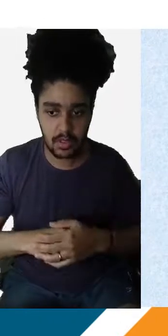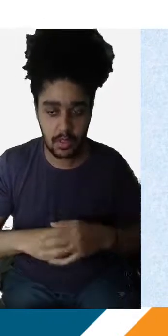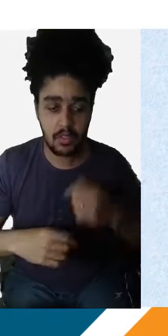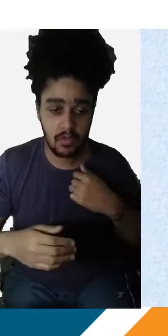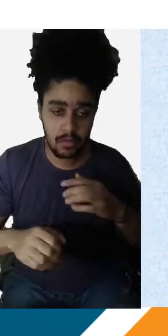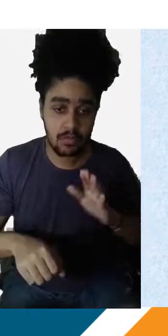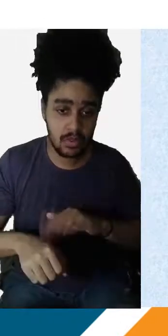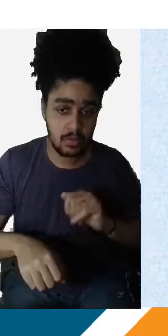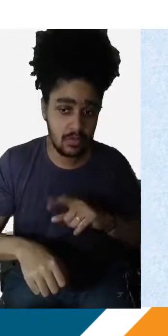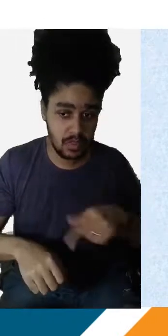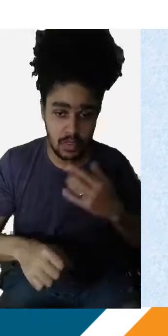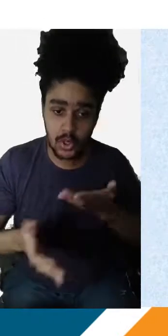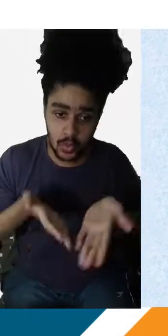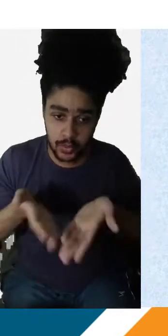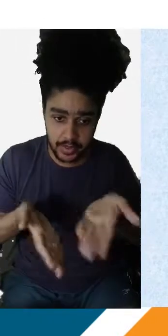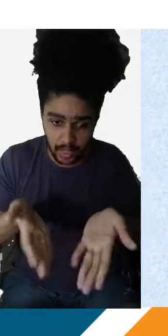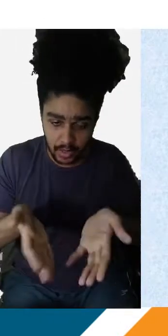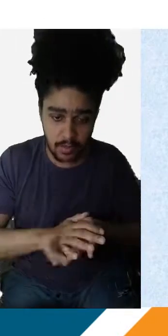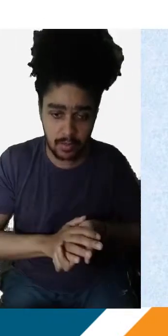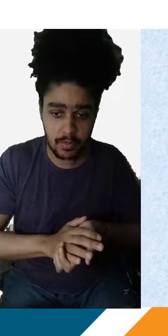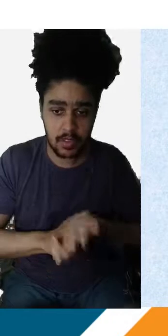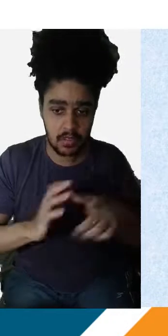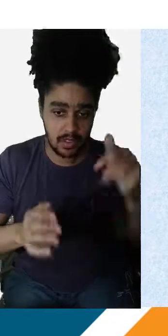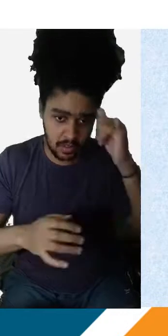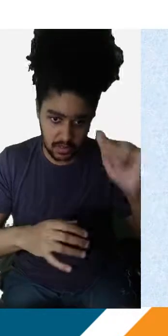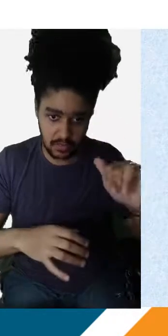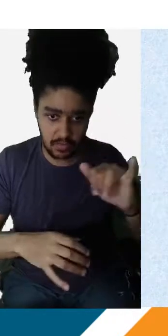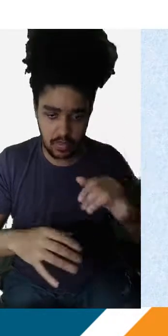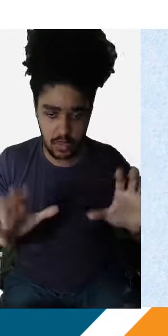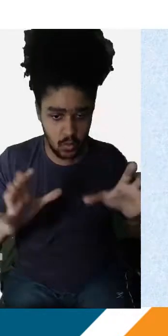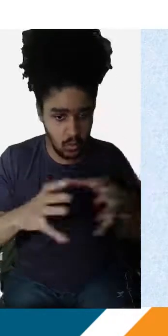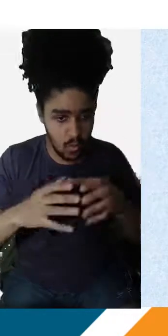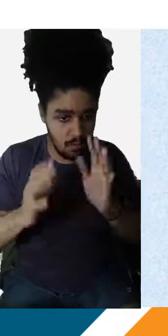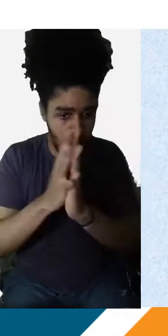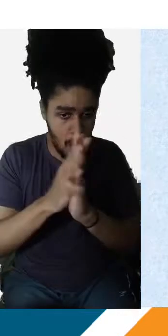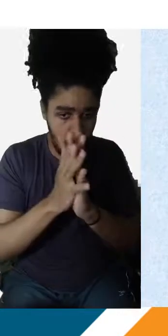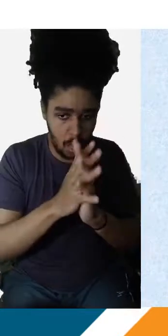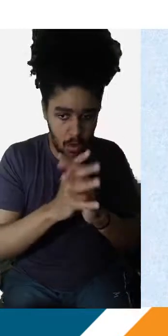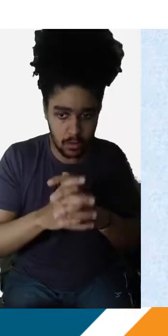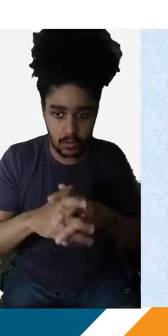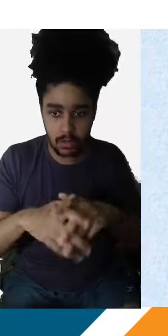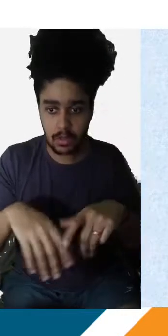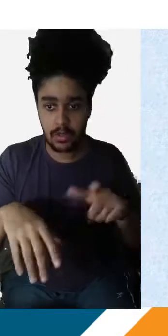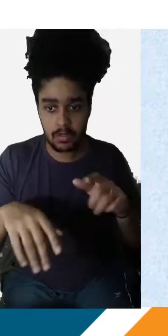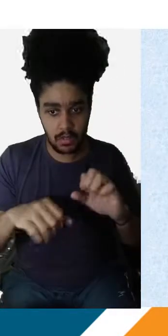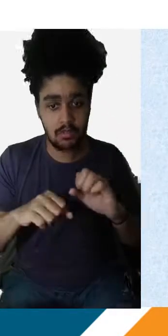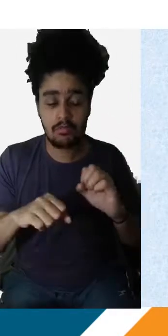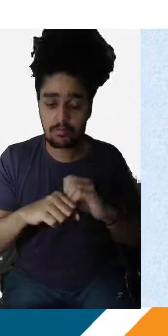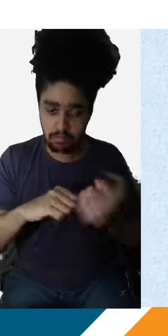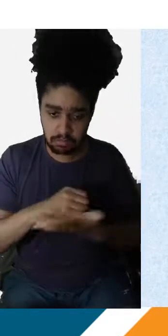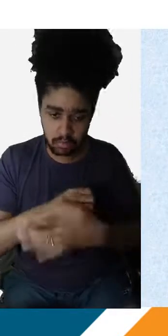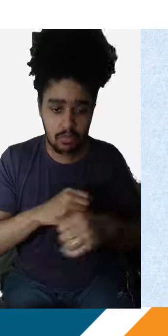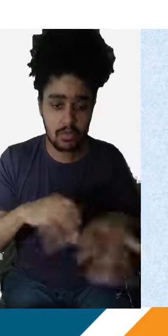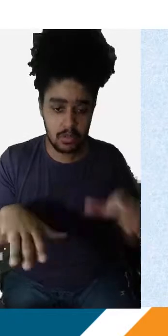Peço que se cuidem bem, evitem aglomerações, por favor. A pandemia ainda está aí,